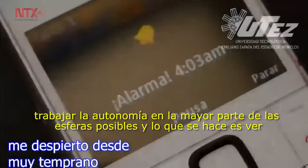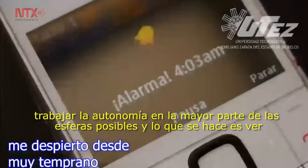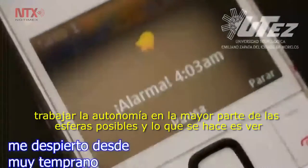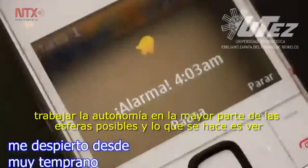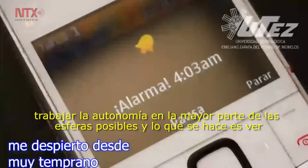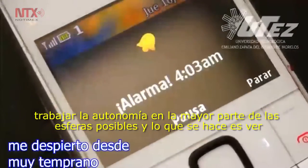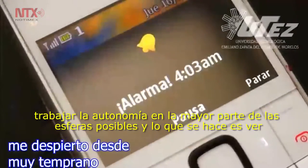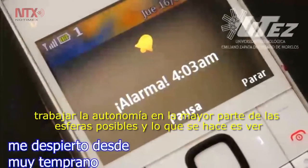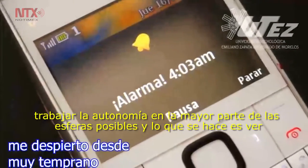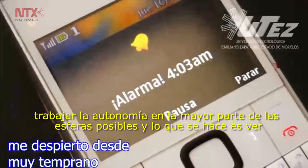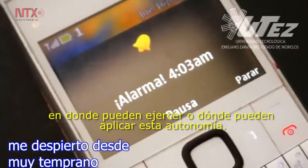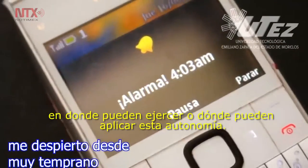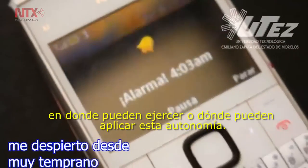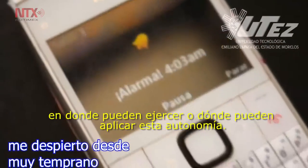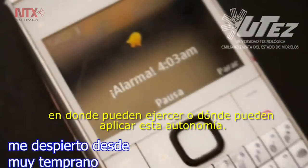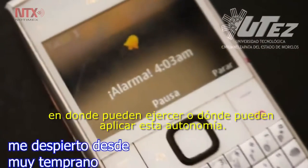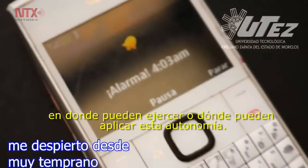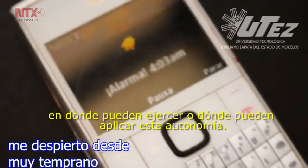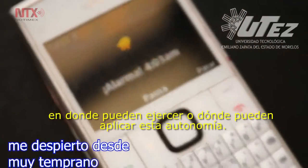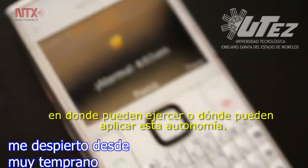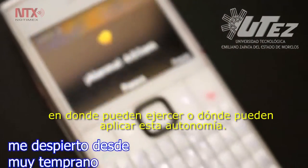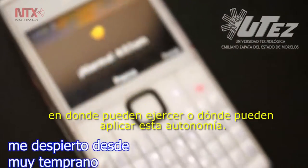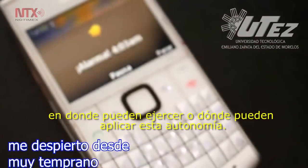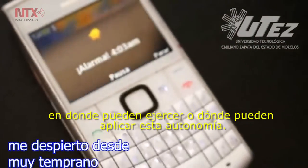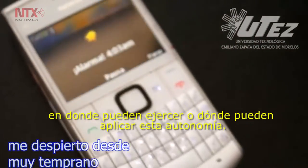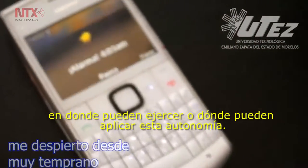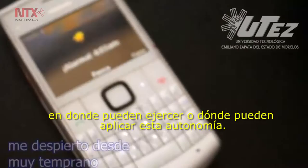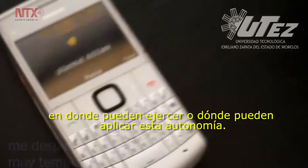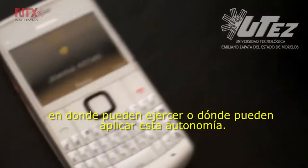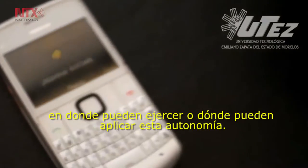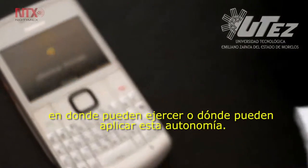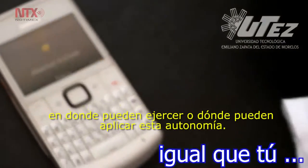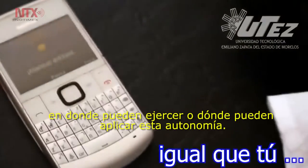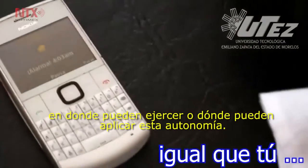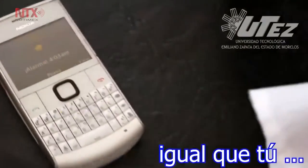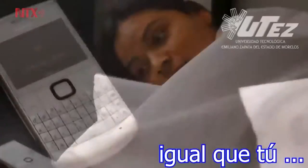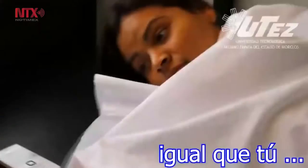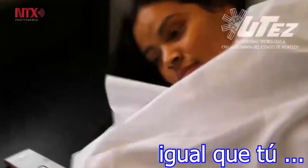precisamente es ver en dónde pueden ejercer o dónde pueden aplicar esta autonomía.